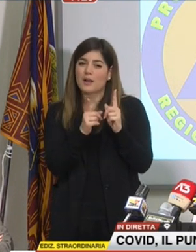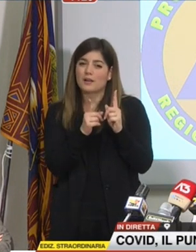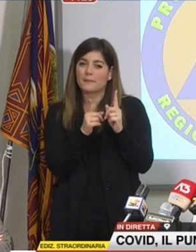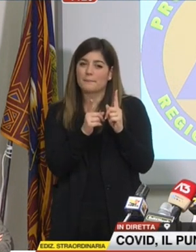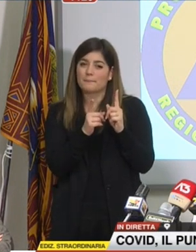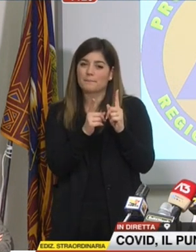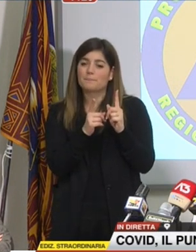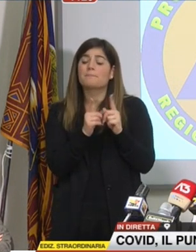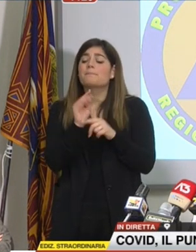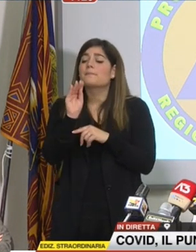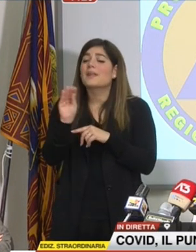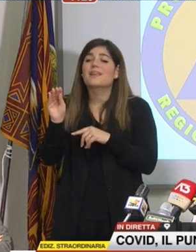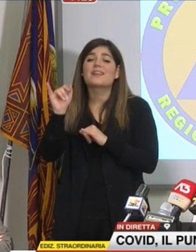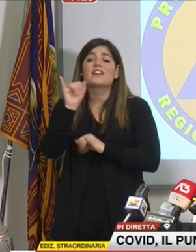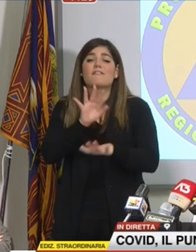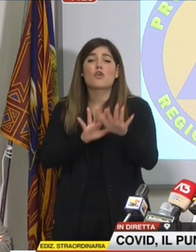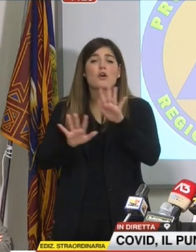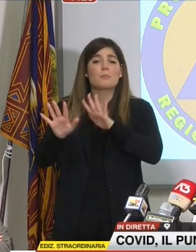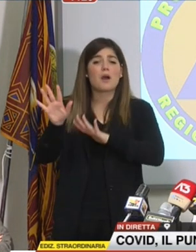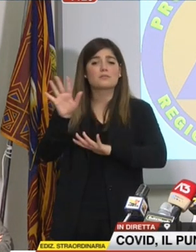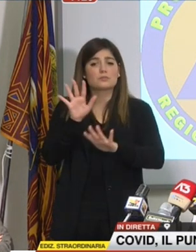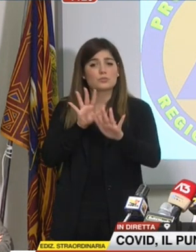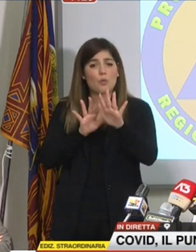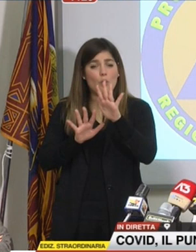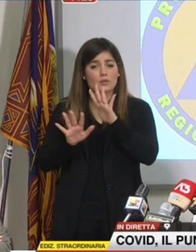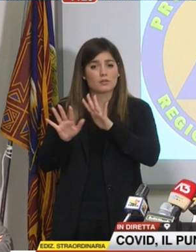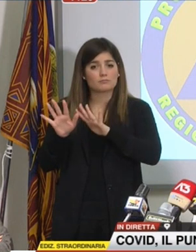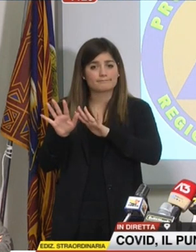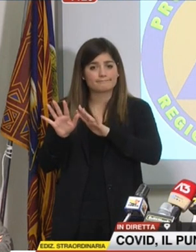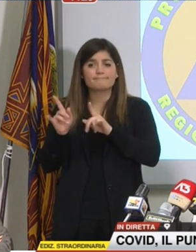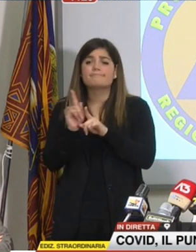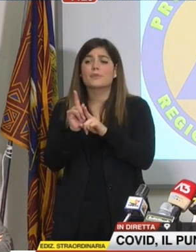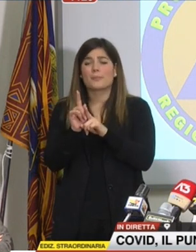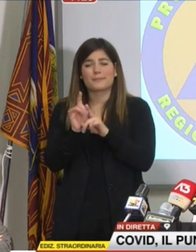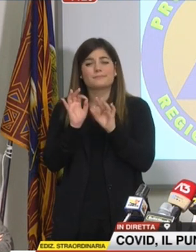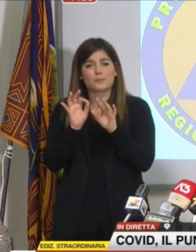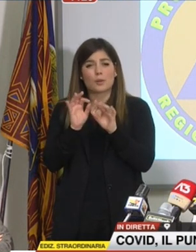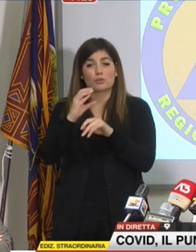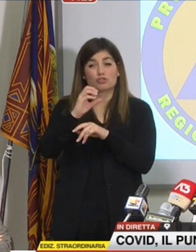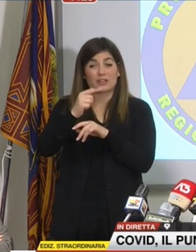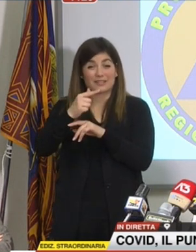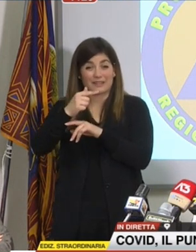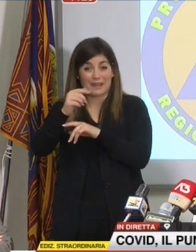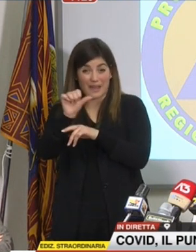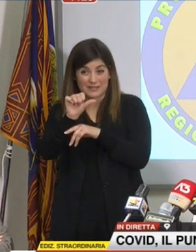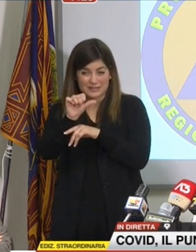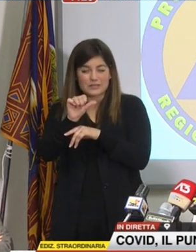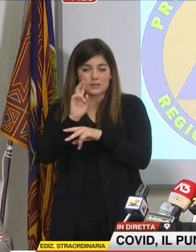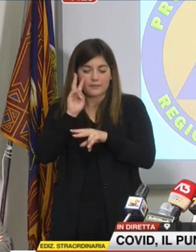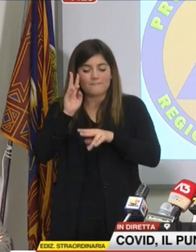di chiedere informazioni, no? di iniziare una valutazione all'interno del CTS, e ci sta fino in